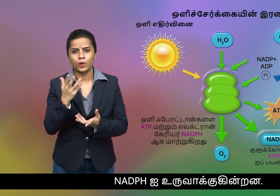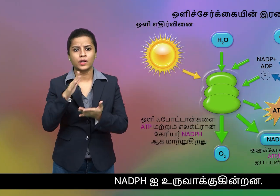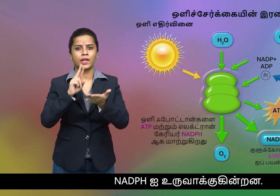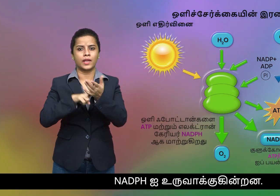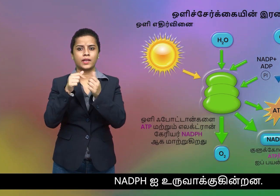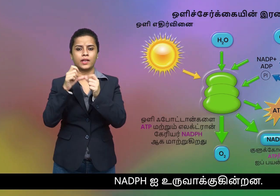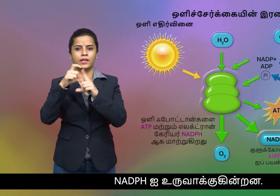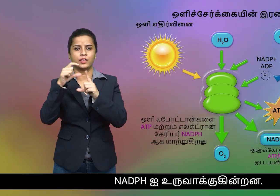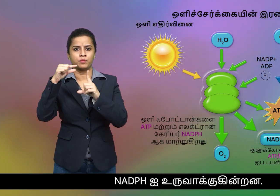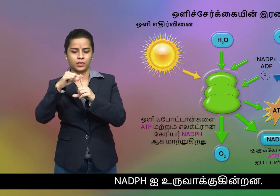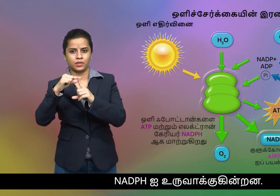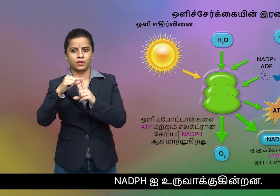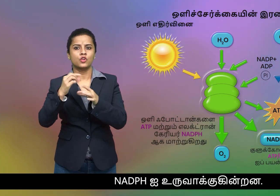ஐ உருவாக்குகின்றன.